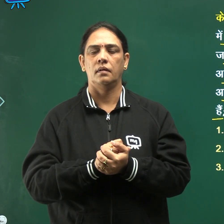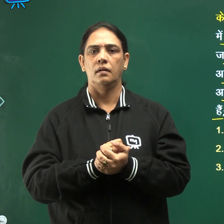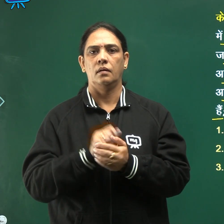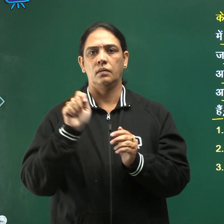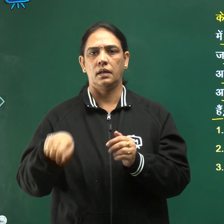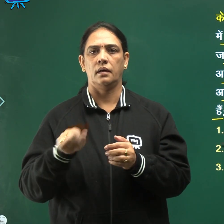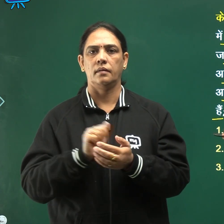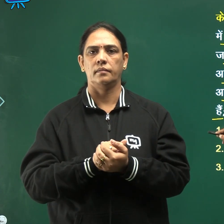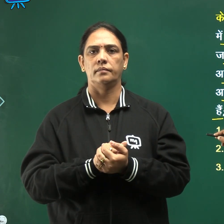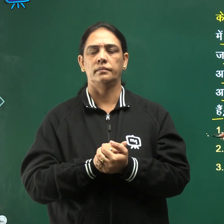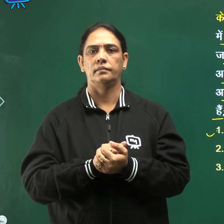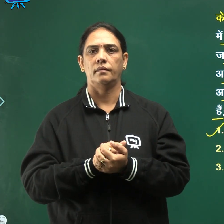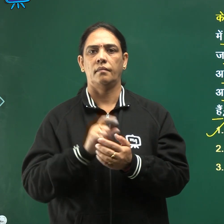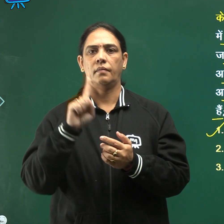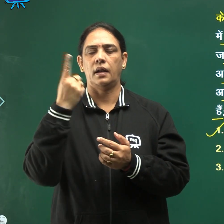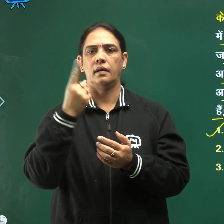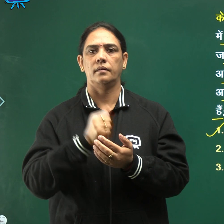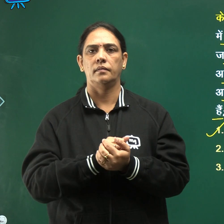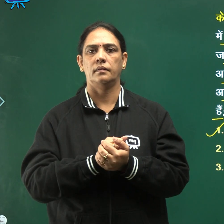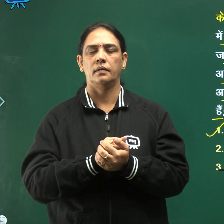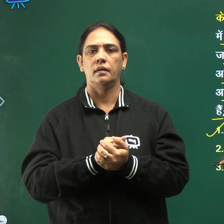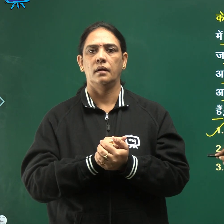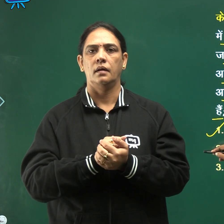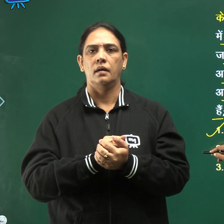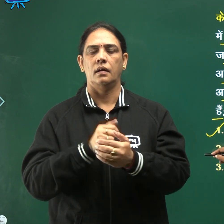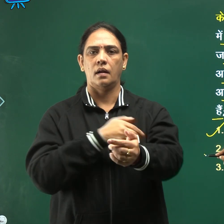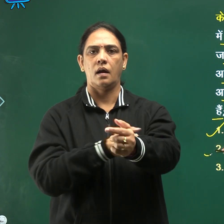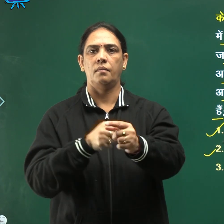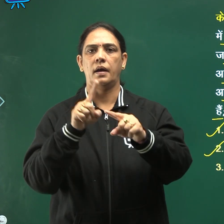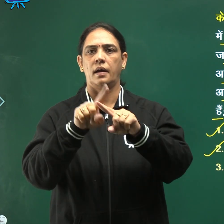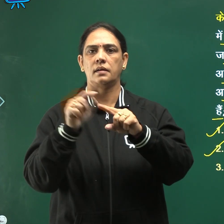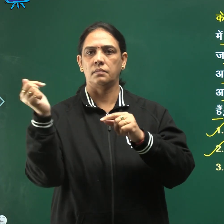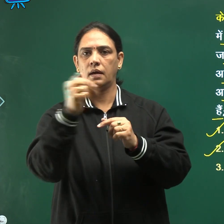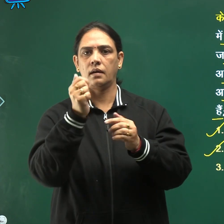होते हैं। पहला माध्य,